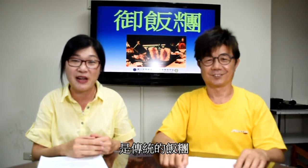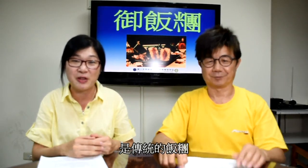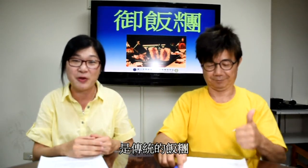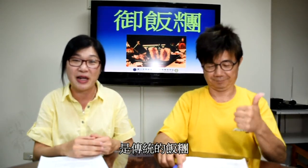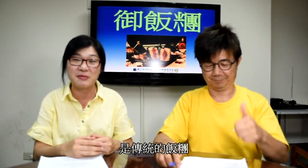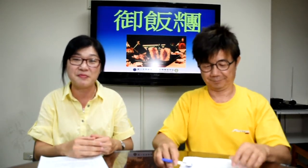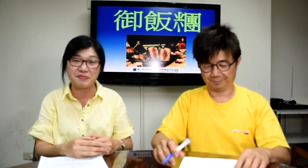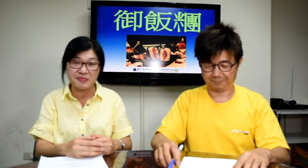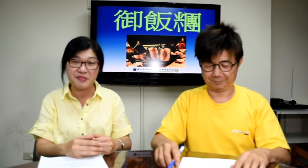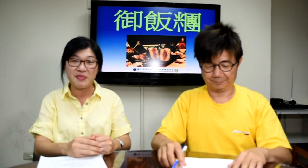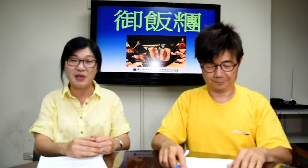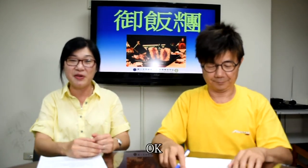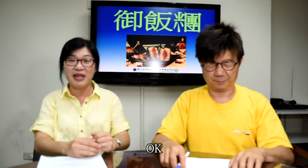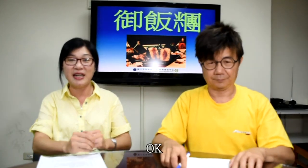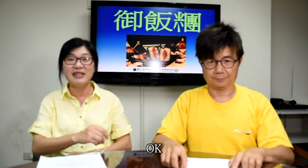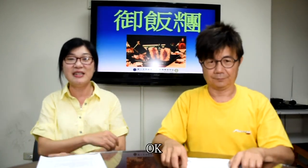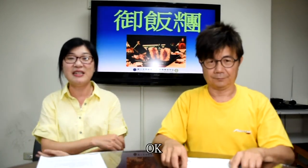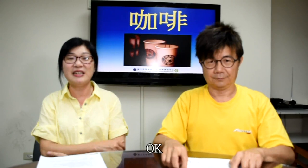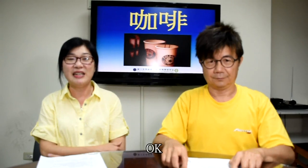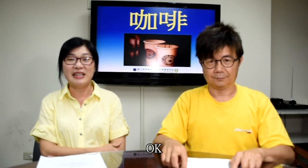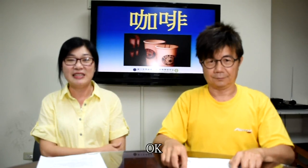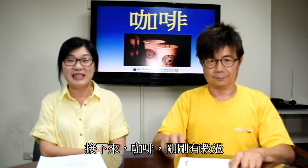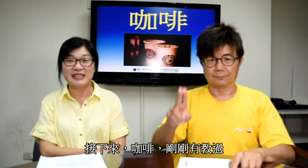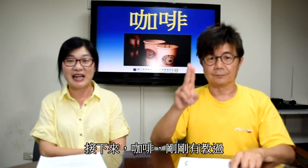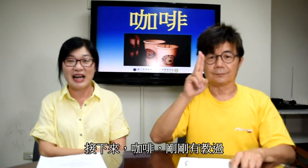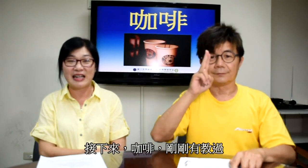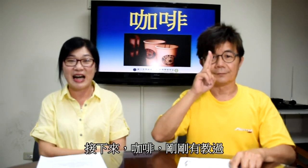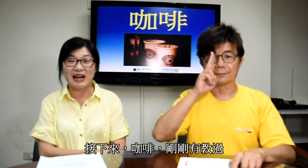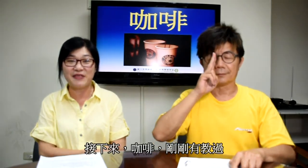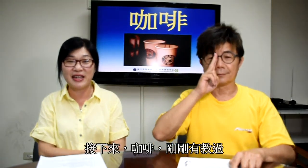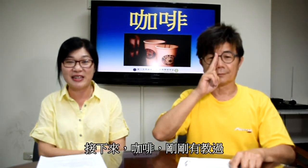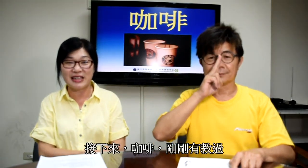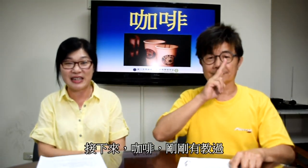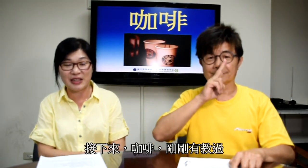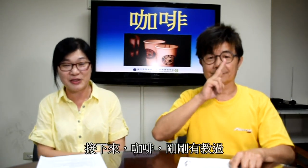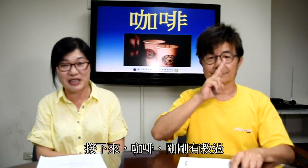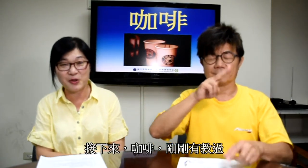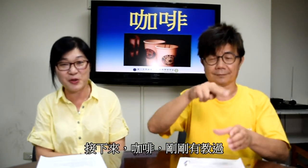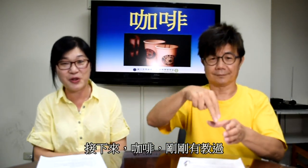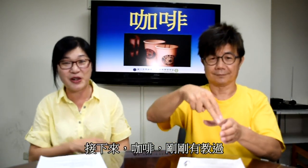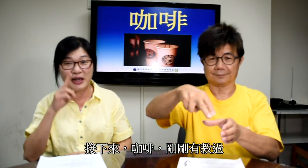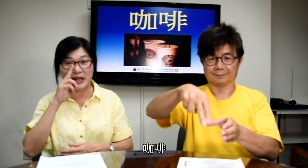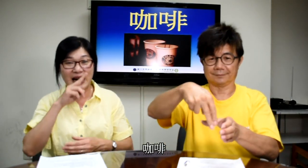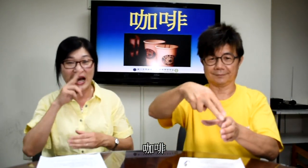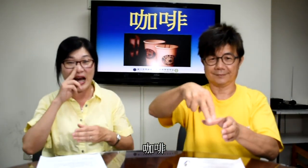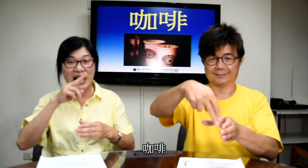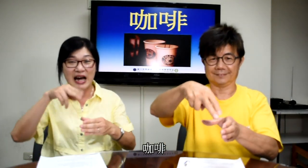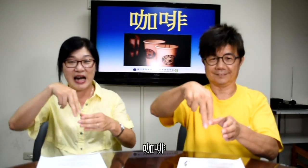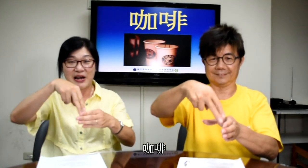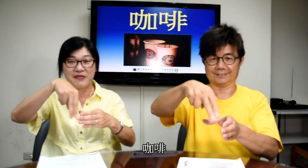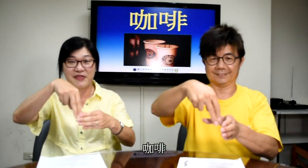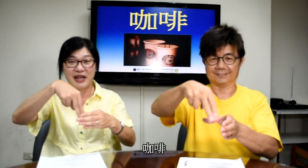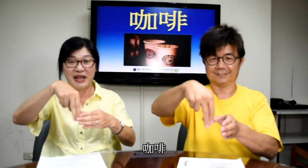团。OK， 接下来咖啡，刚刚有教过咖啡，